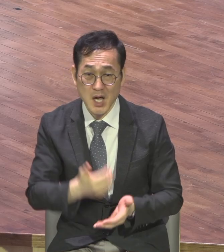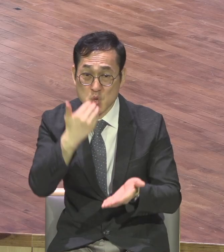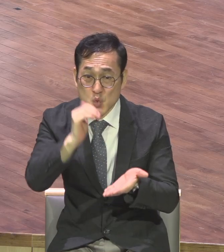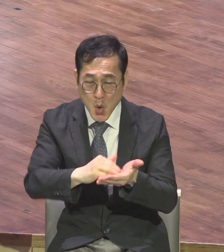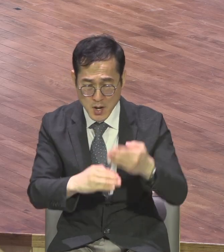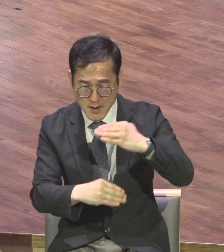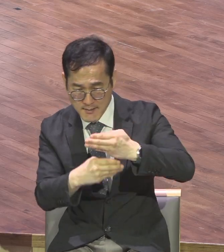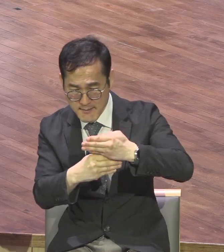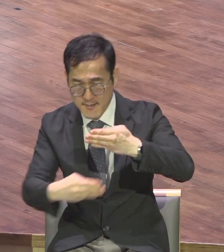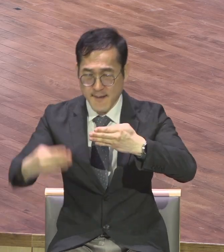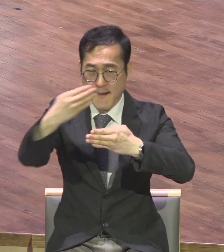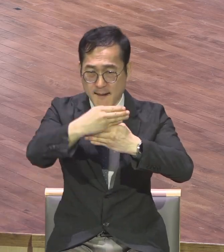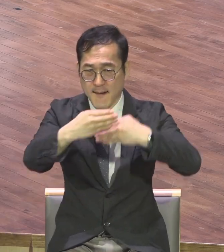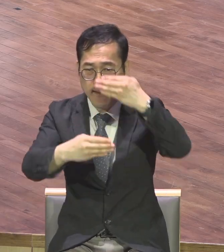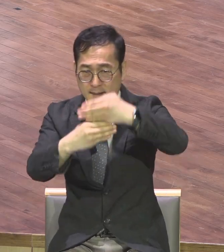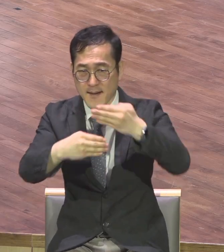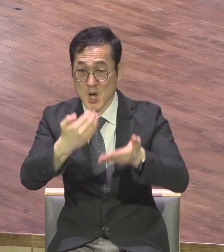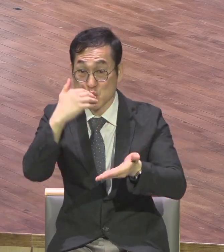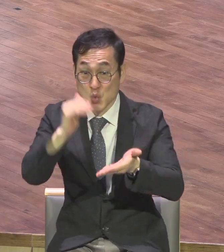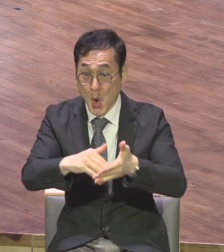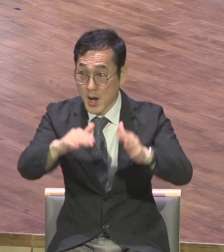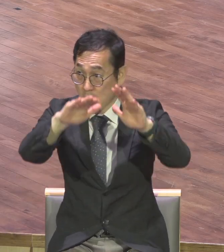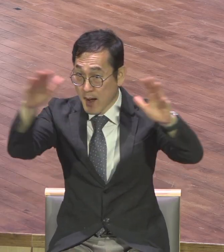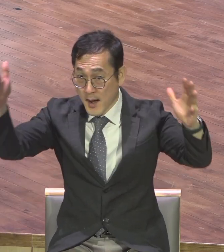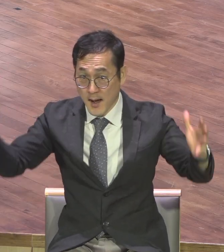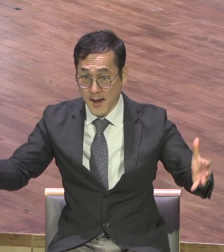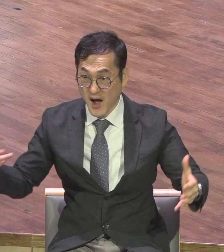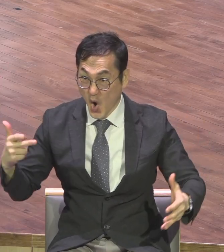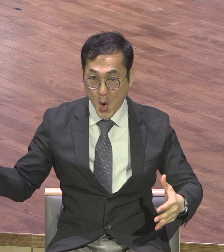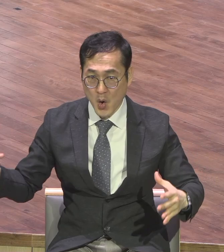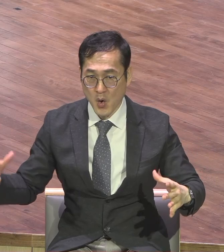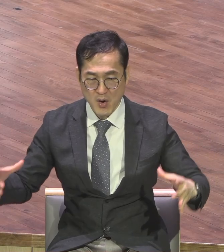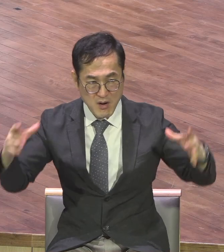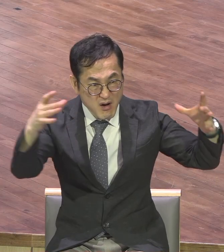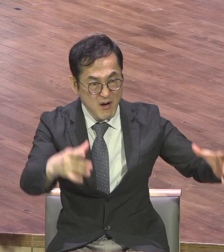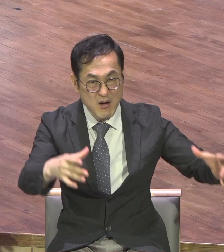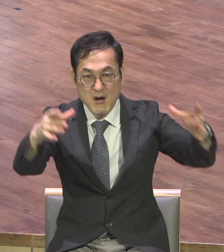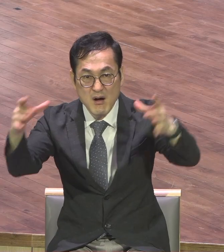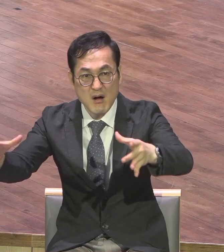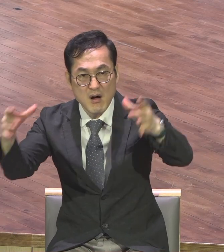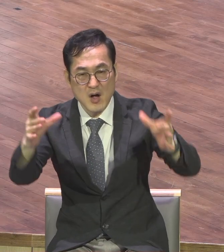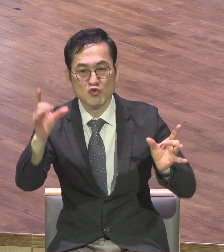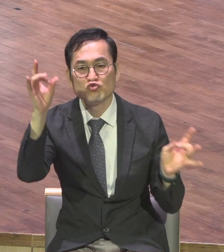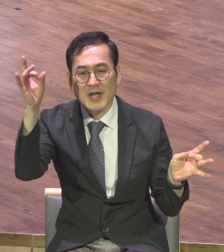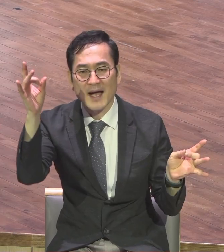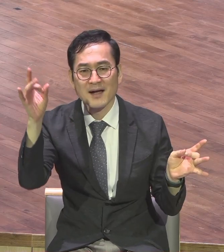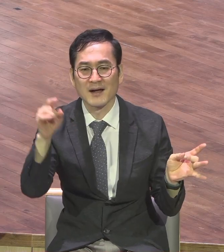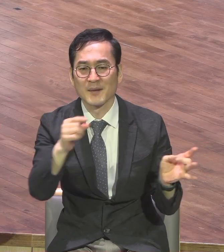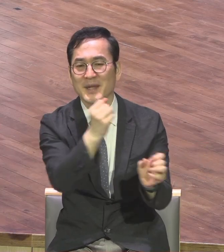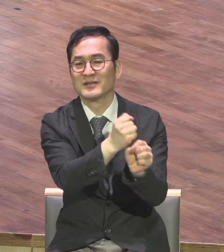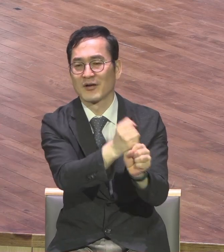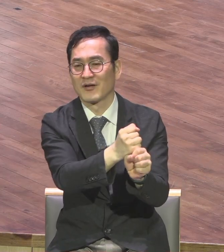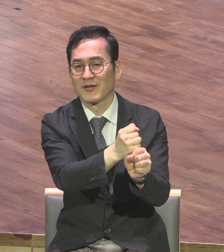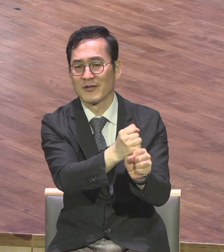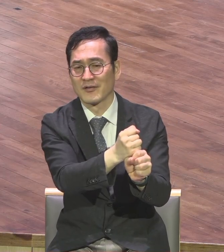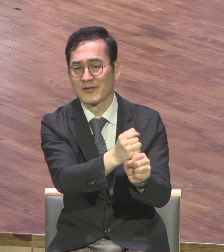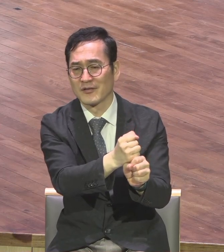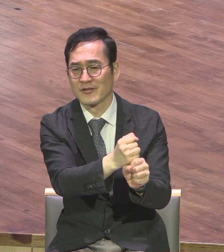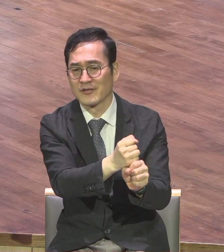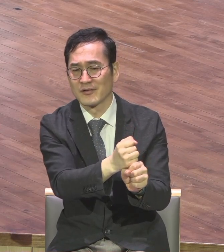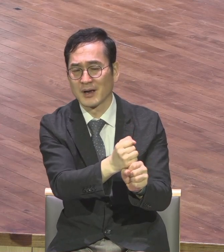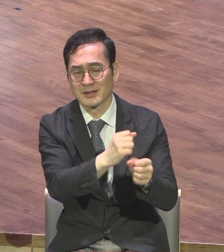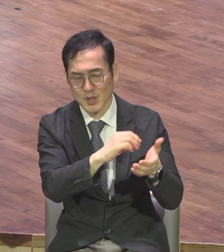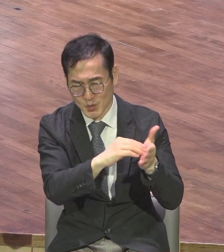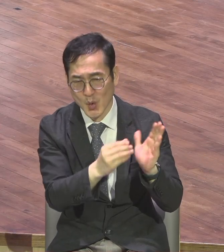하나가 이 강당보다 더 커요. 그것들을 크게 그렇게 우상들을 세울 만큼 고린도 지역이 발전된 그런 지역인데